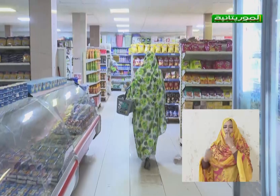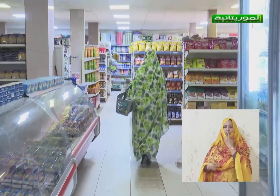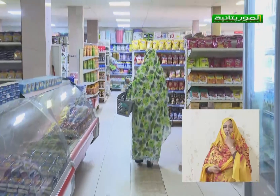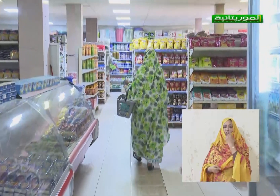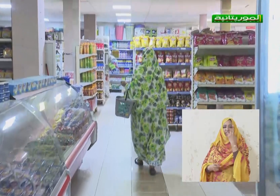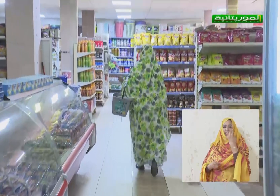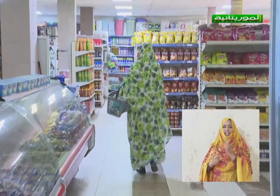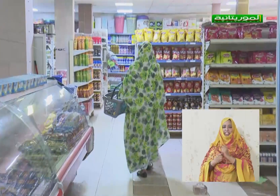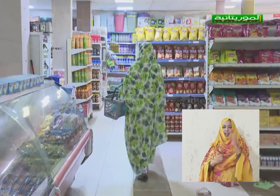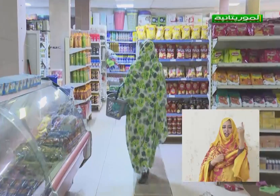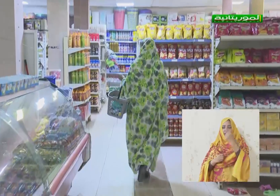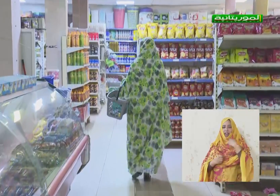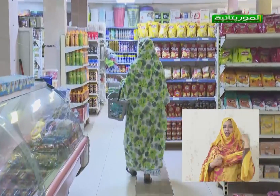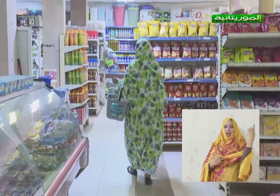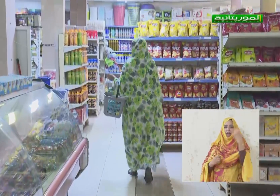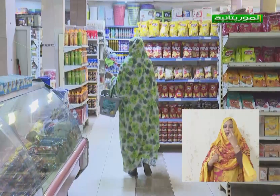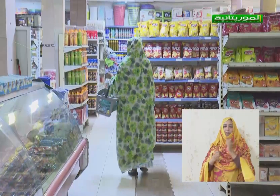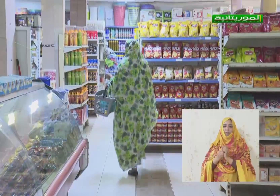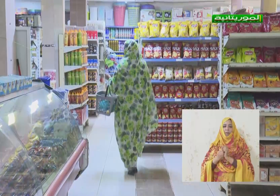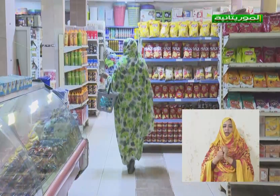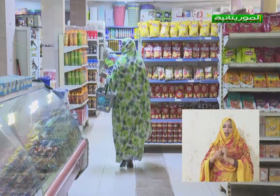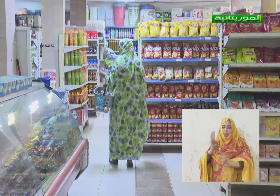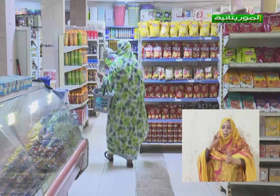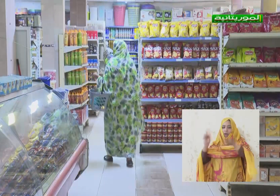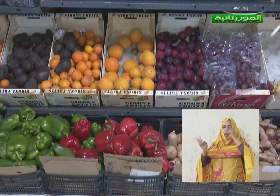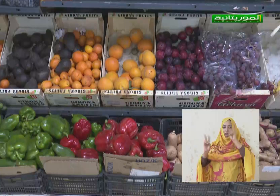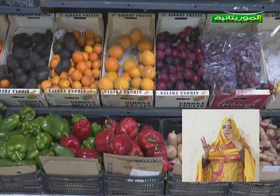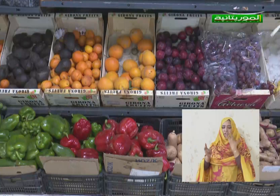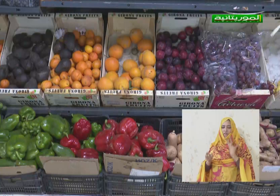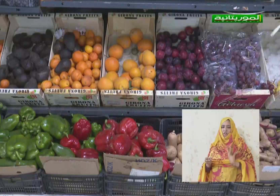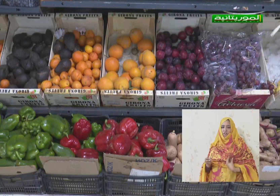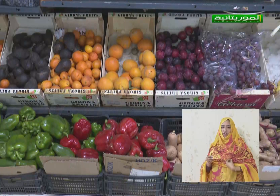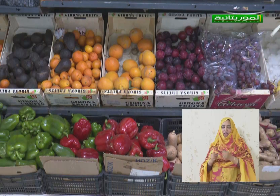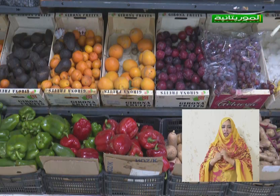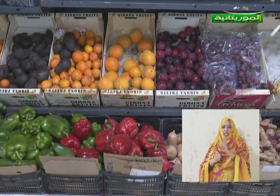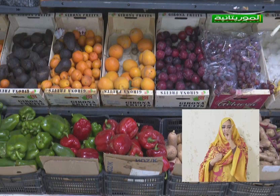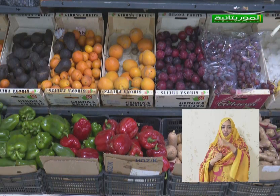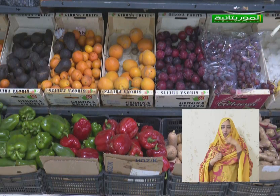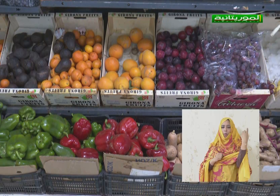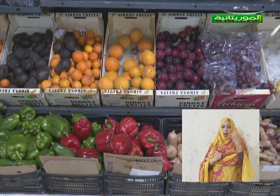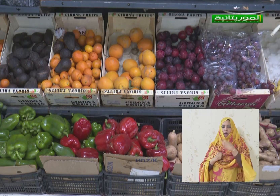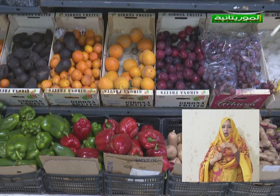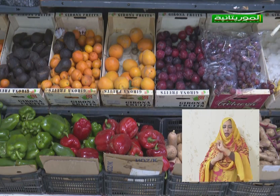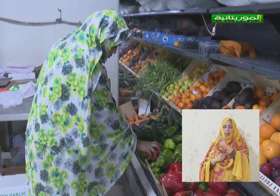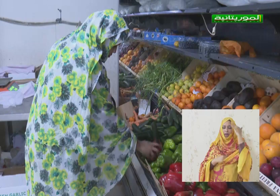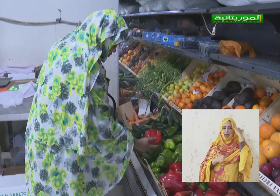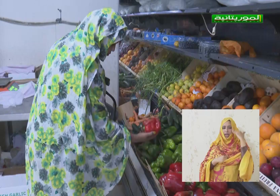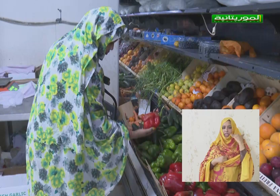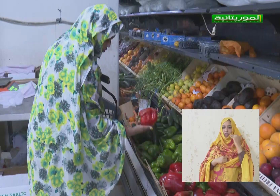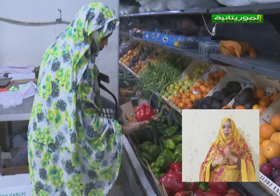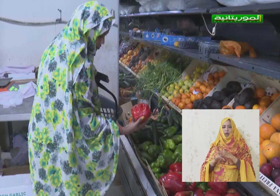ضوء ذكرى 8 مارس، ثريا وغيرها من النساء يحاولن كسر الصورة النمطية عن